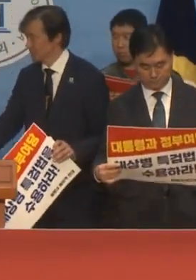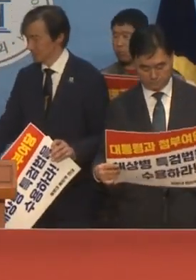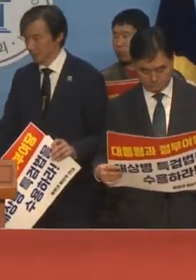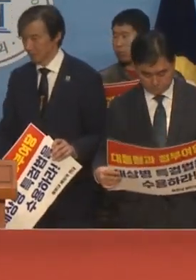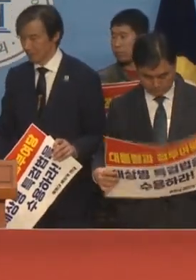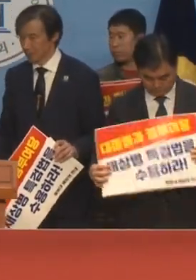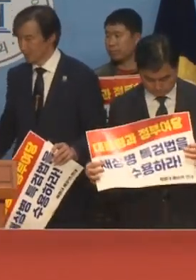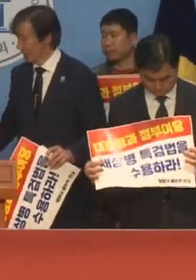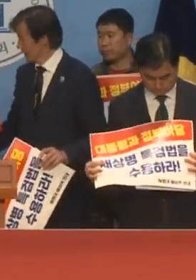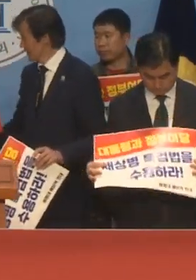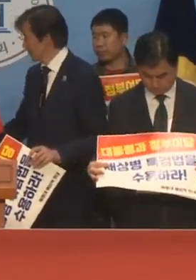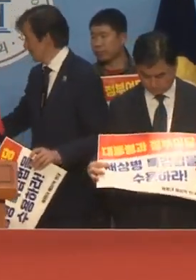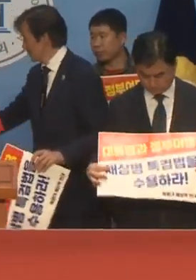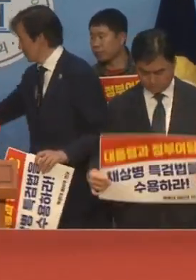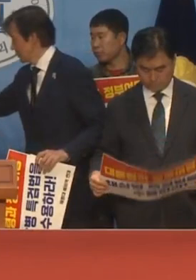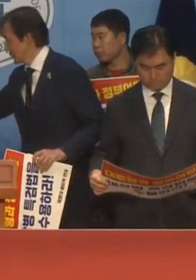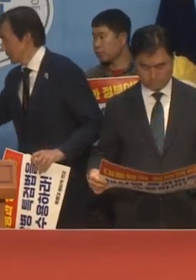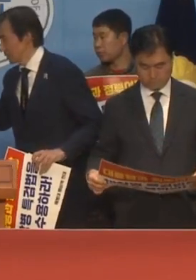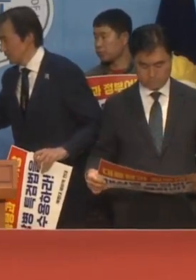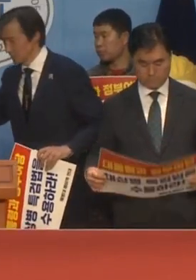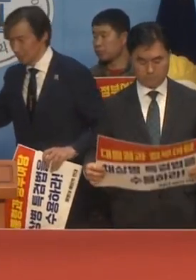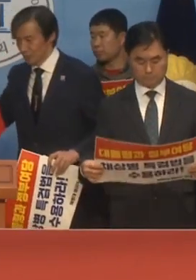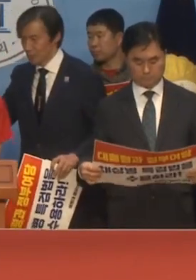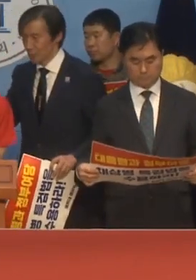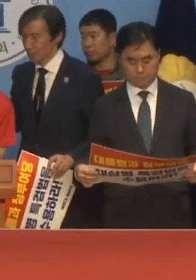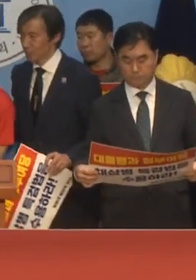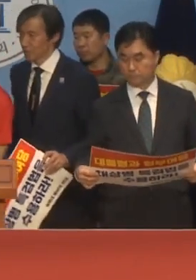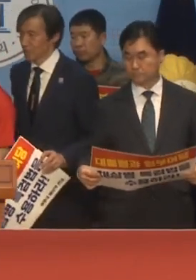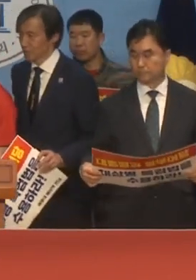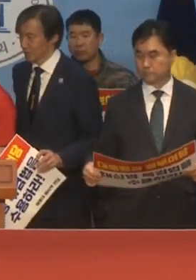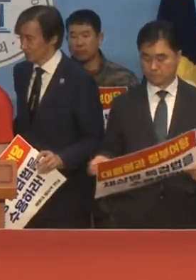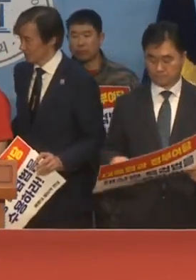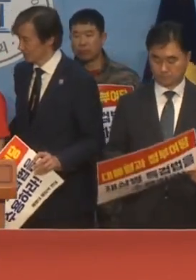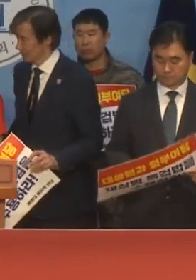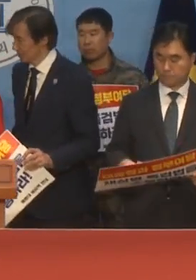의원님들 앞에 주시면 될 것 같습니다. 네, 주인공들 앞에서